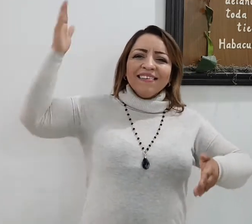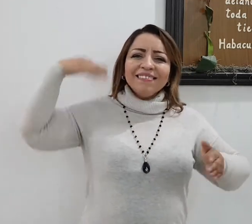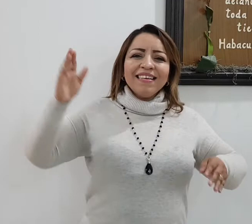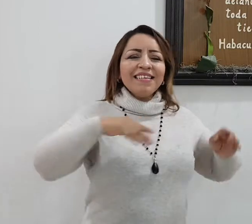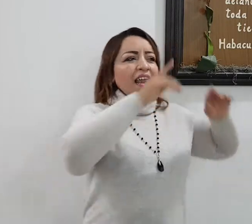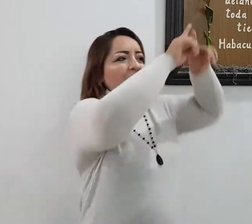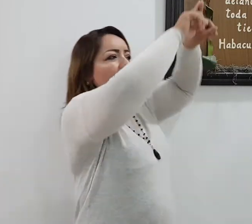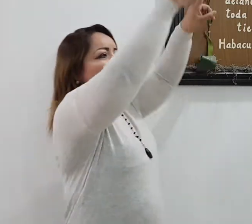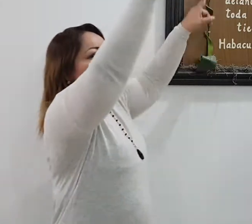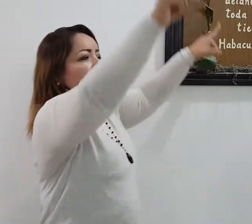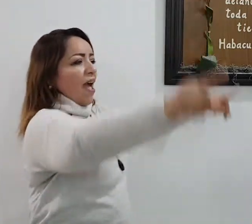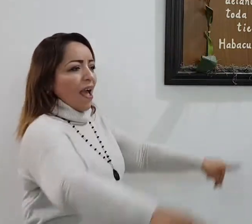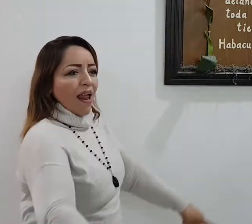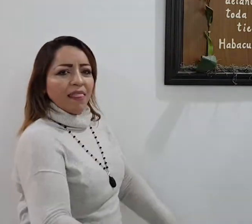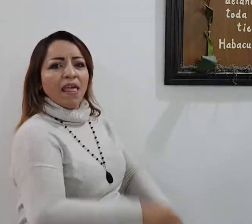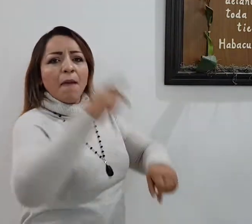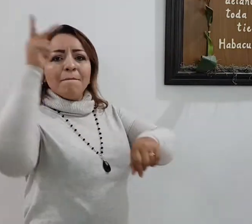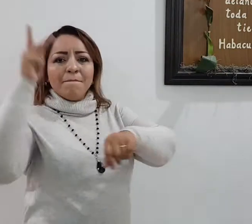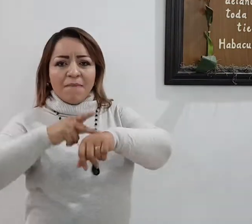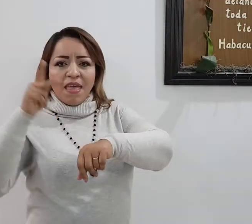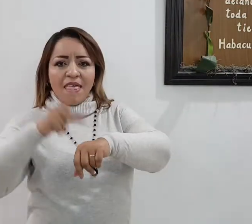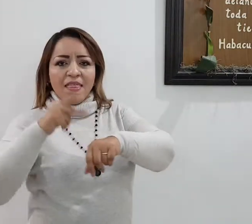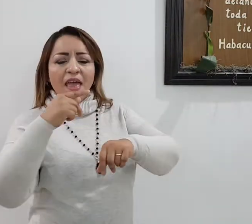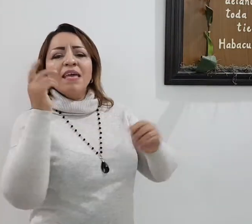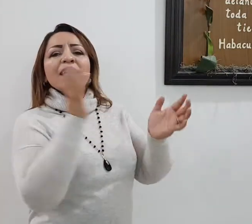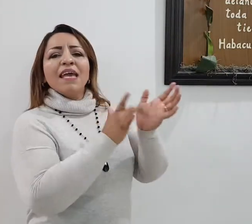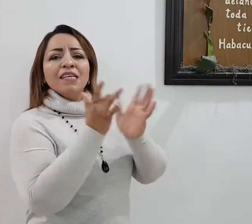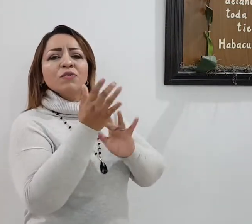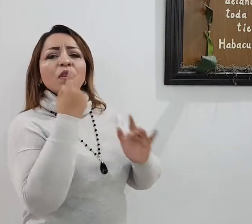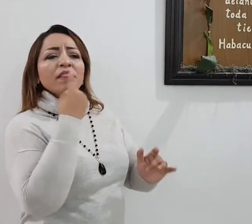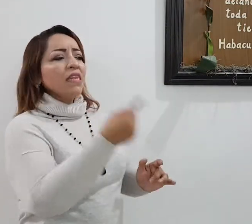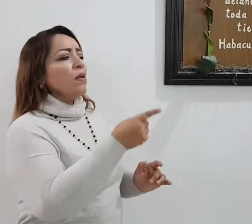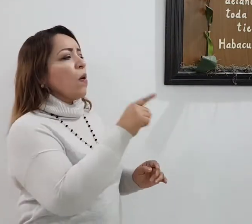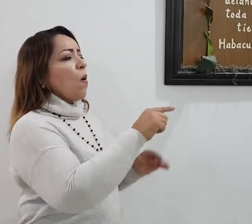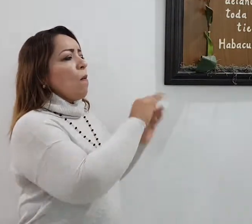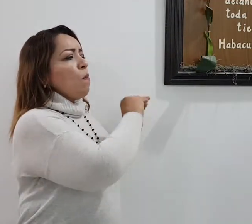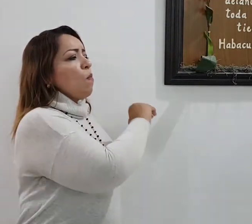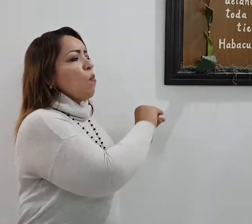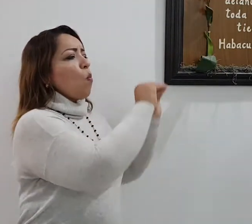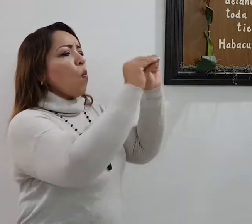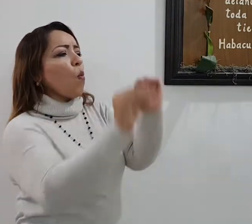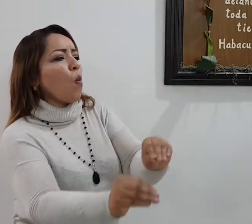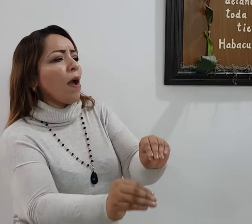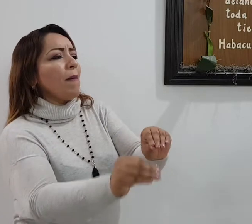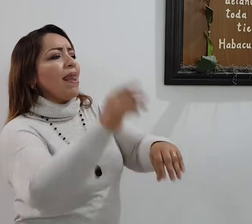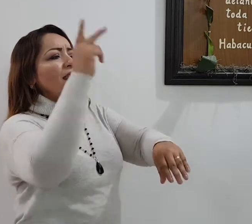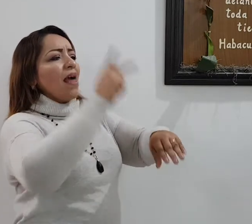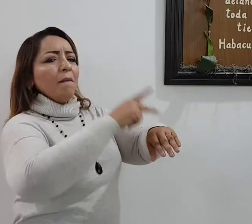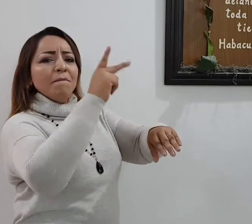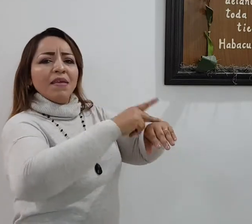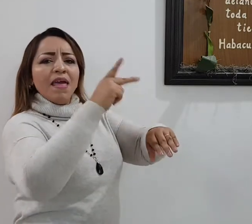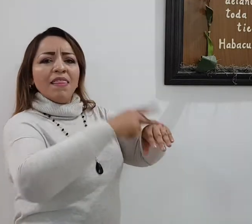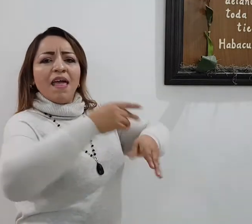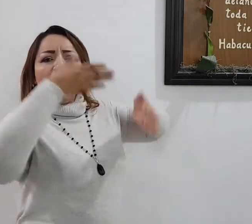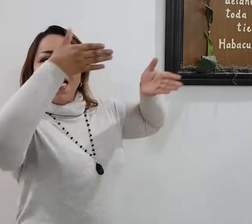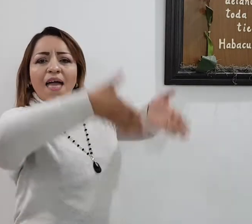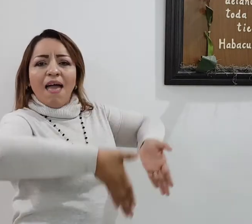para usted? Pues mueva la piedra, hermano. Haga la parte que le toca. Fortalezcase en el Señor. Busque